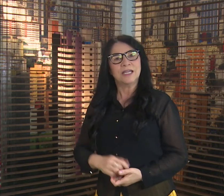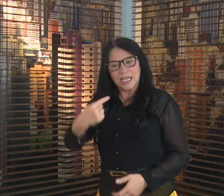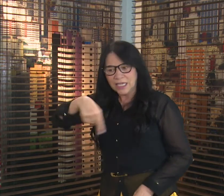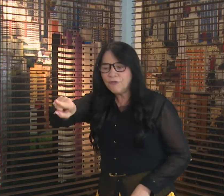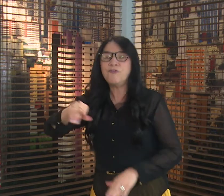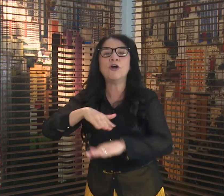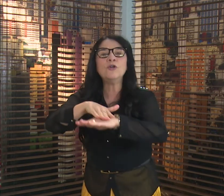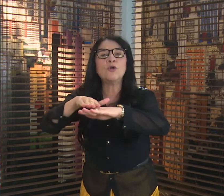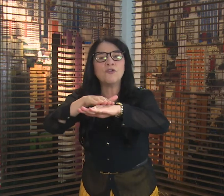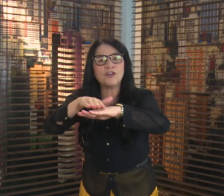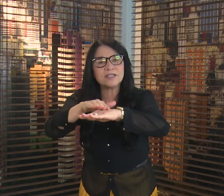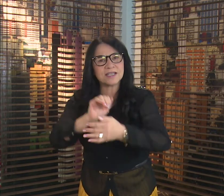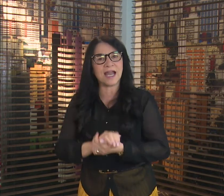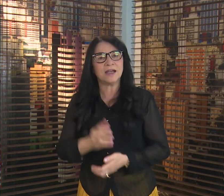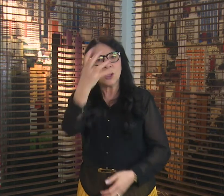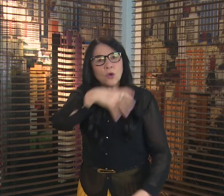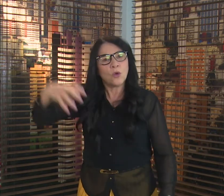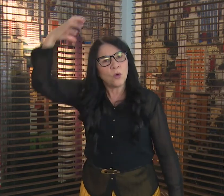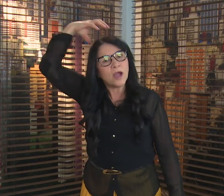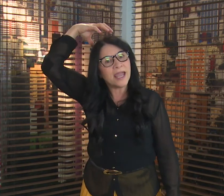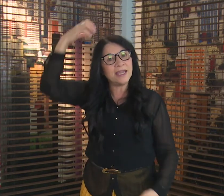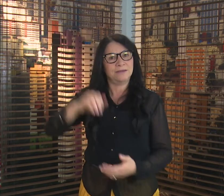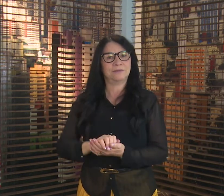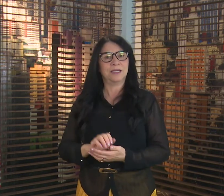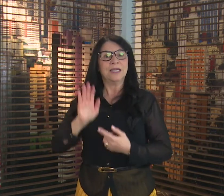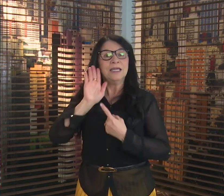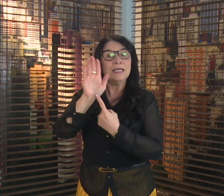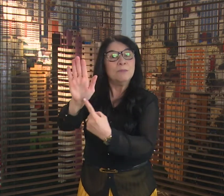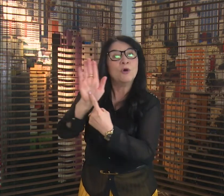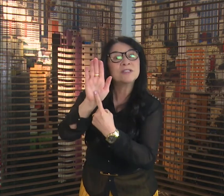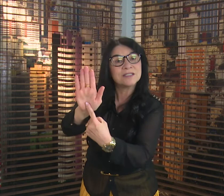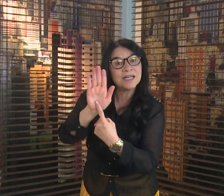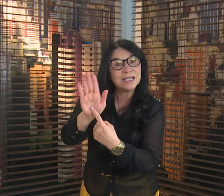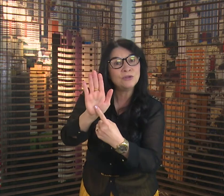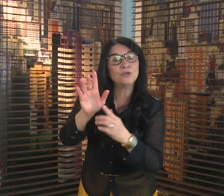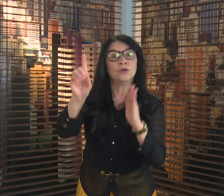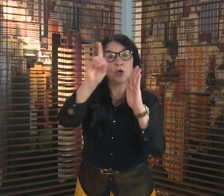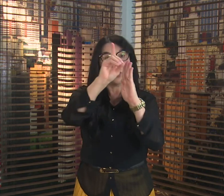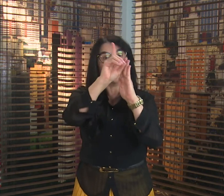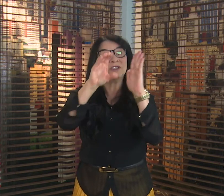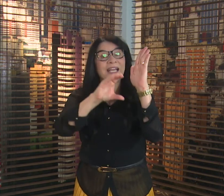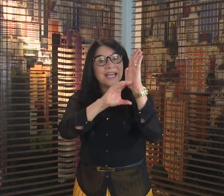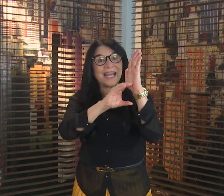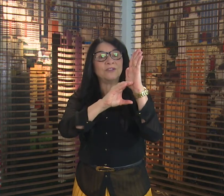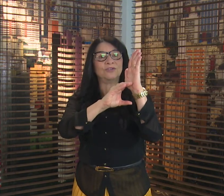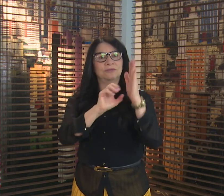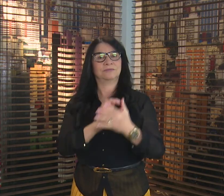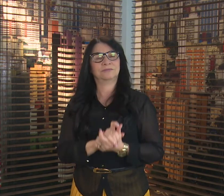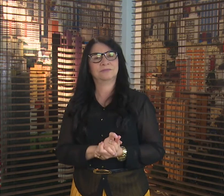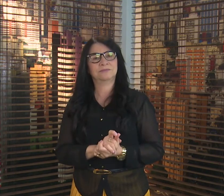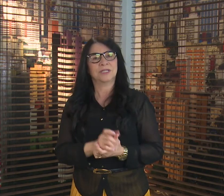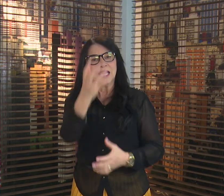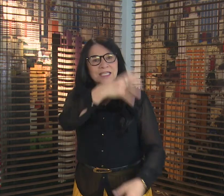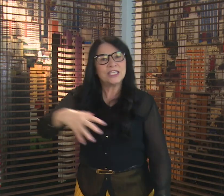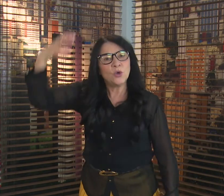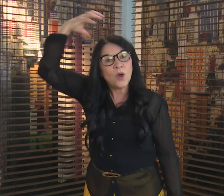e foram conversar com o rei, mostrando o decreto que o